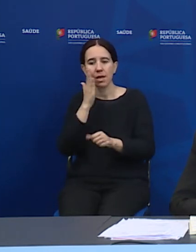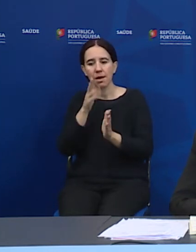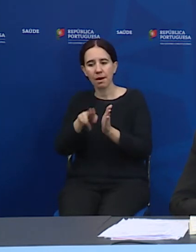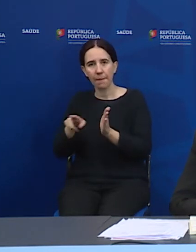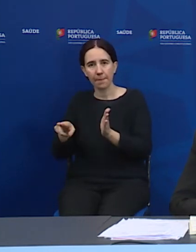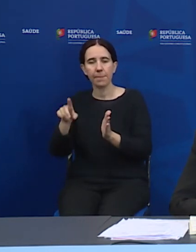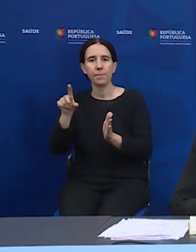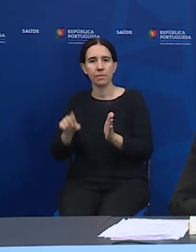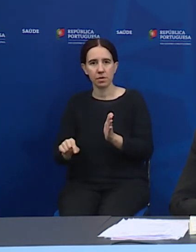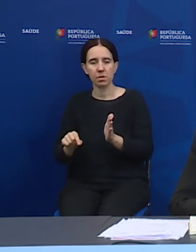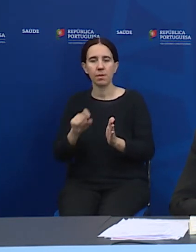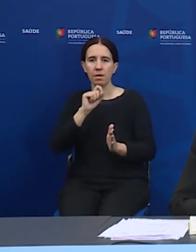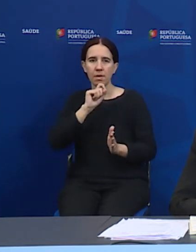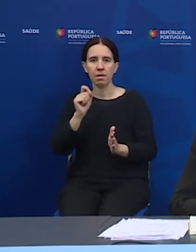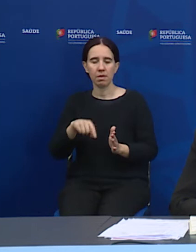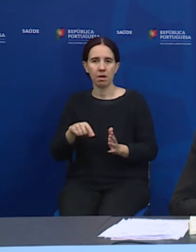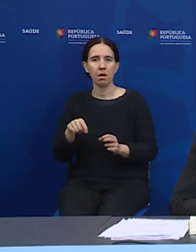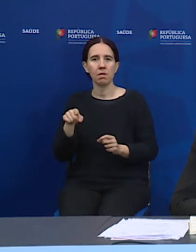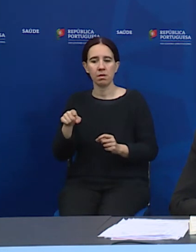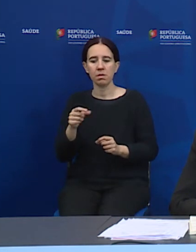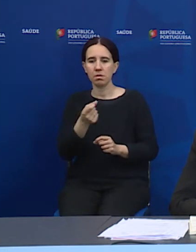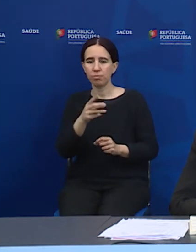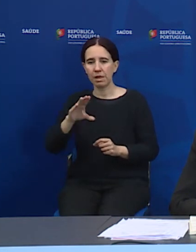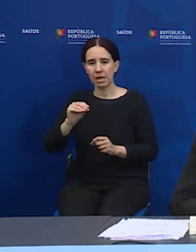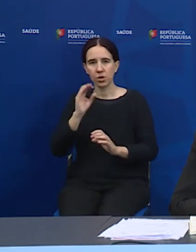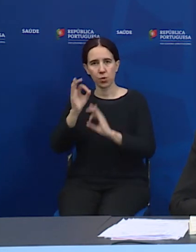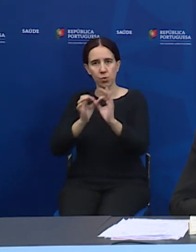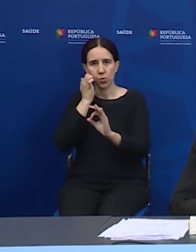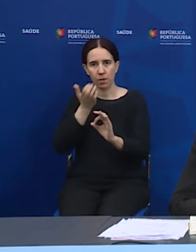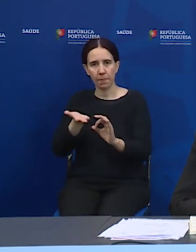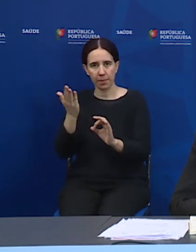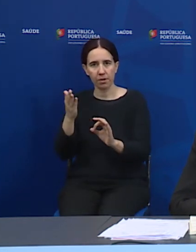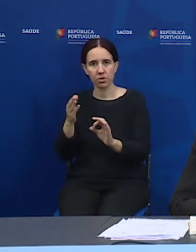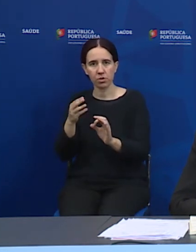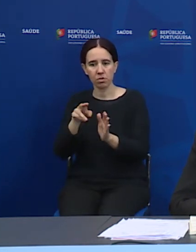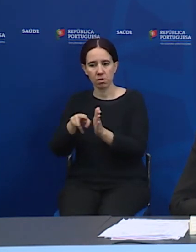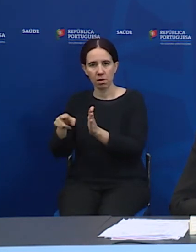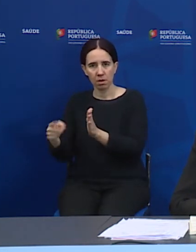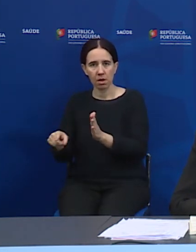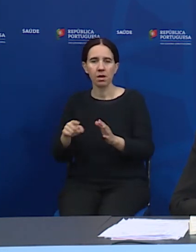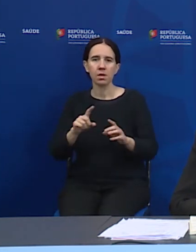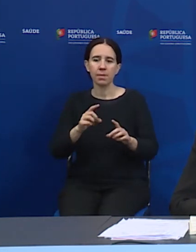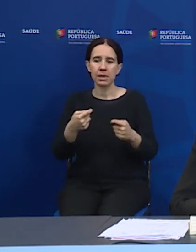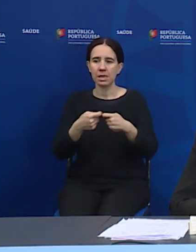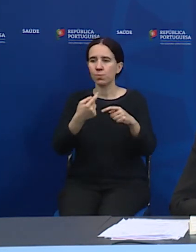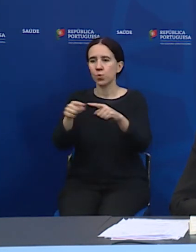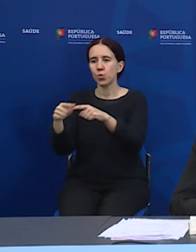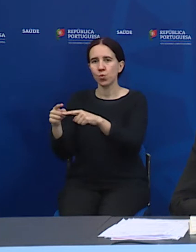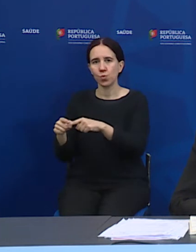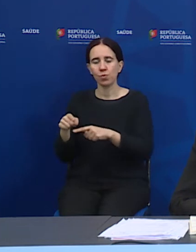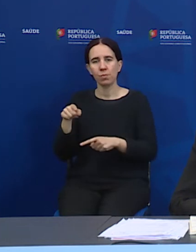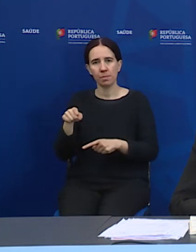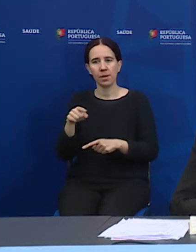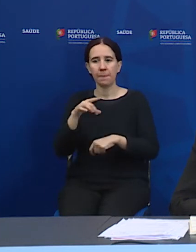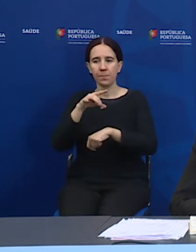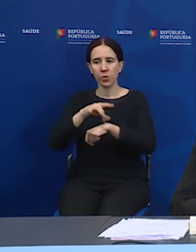incluindo inclusivamente capacidade de dez camas em cuidados intensivos e depois diferentes tipologias para